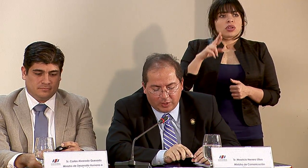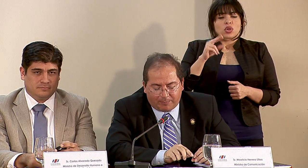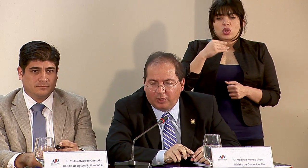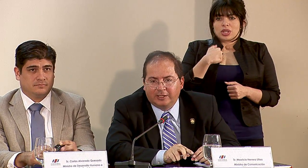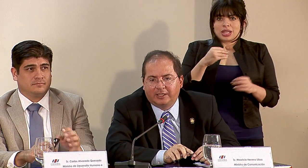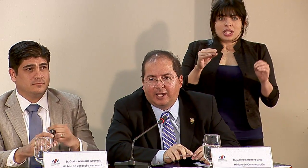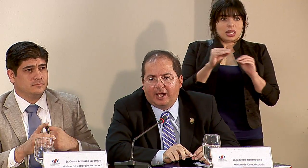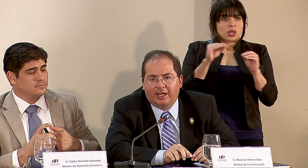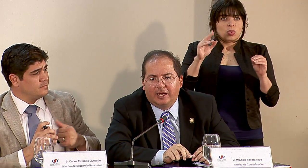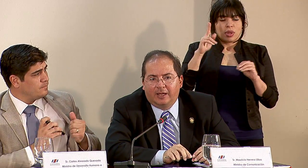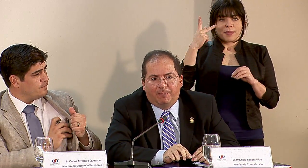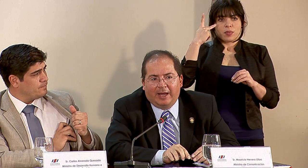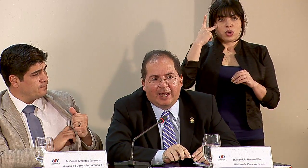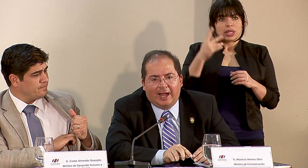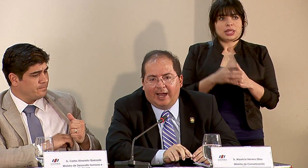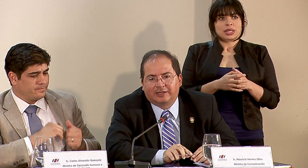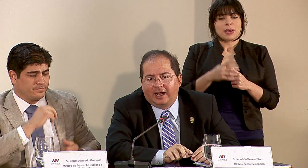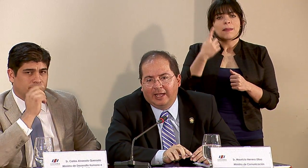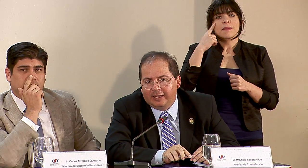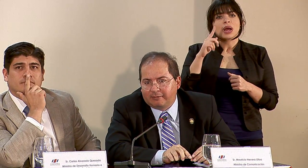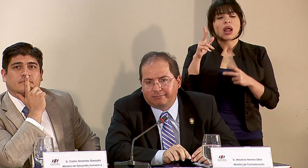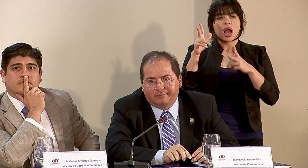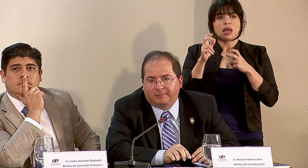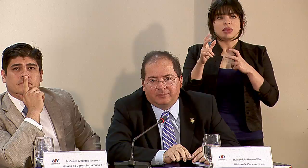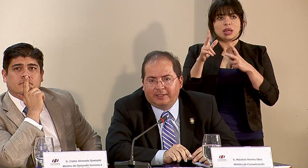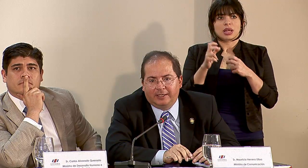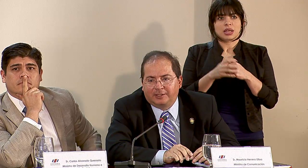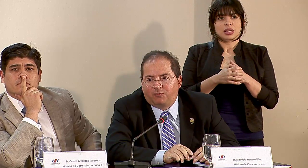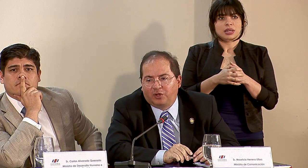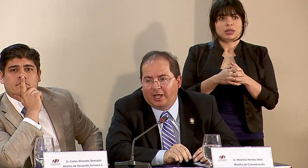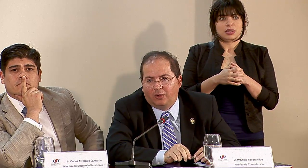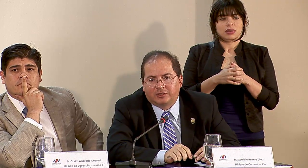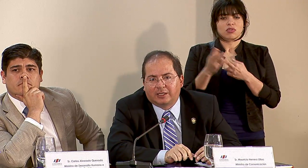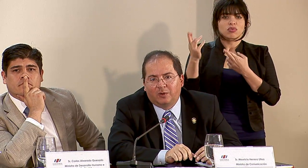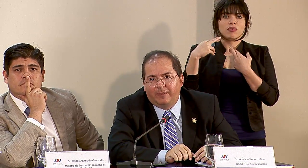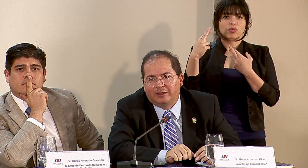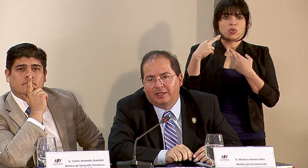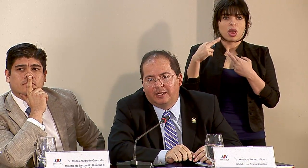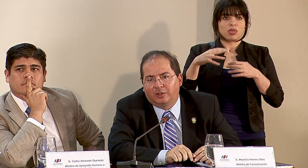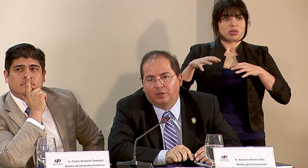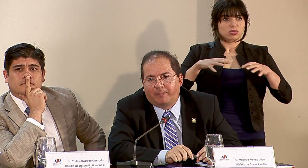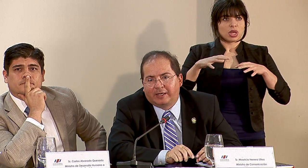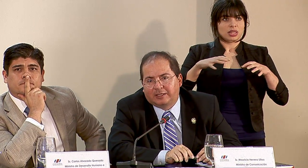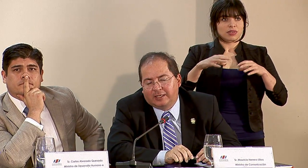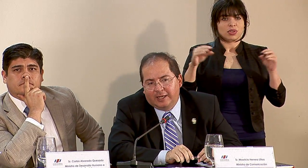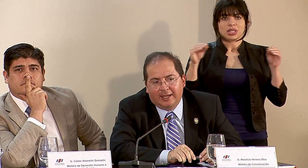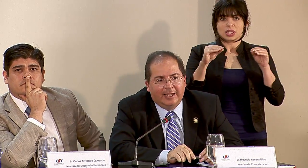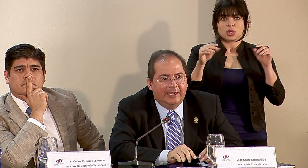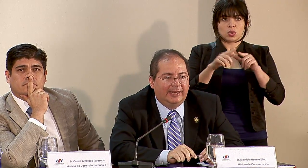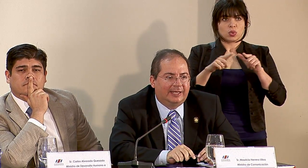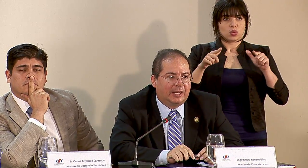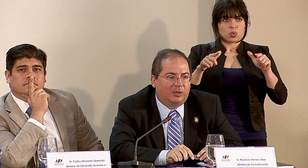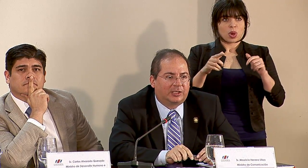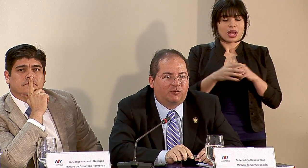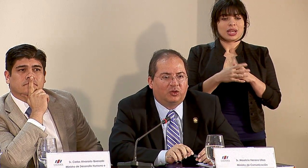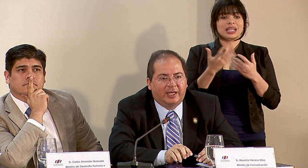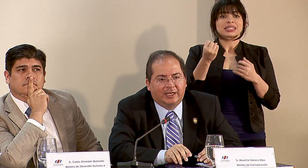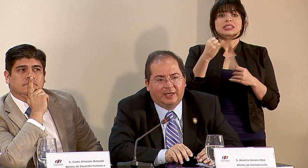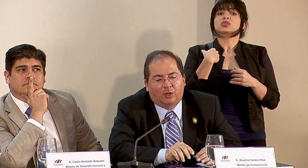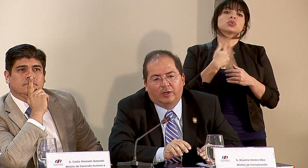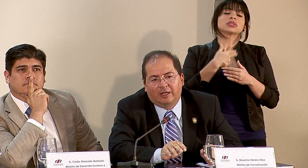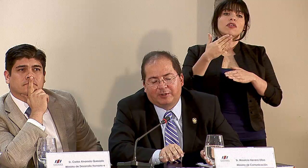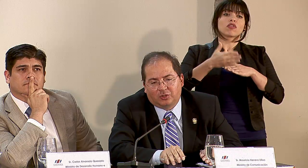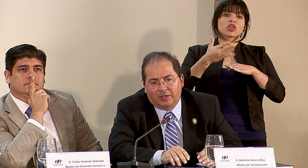tiene ninguna política para atraer refugiados activamente de ninguna parte y que si a nuestras